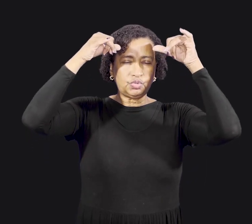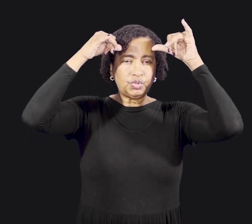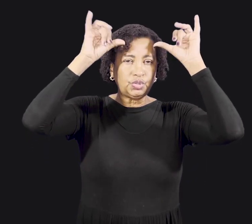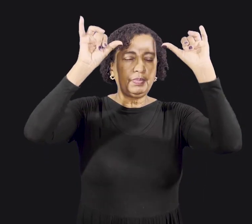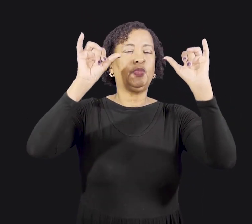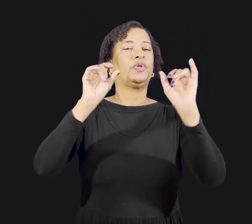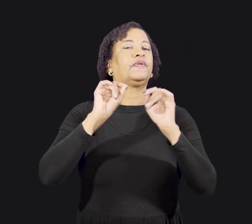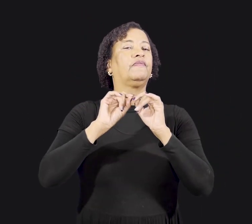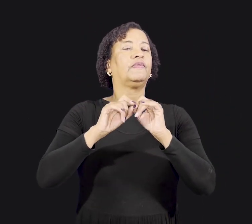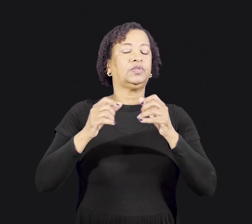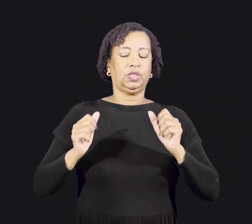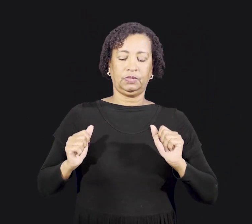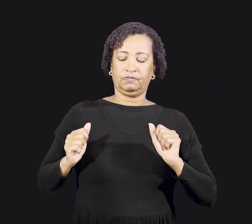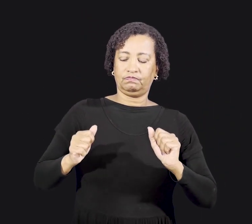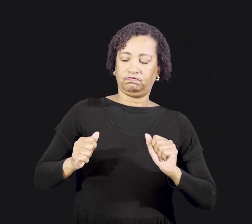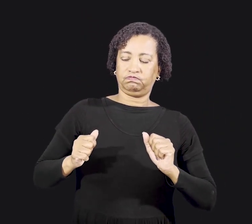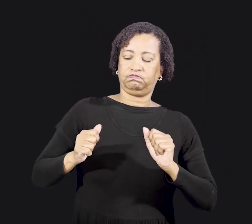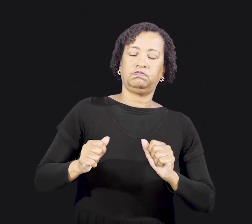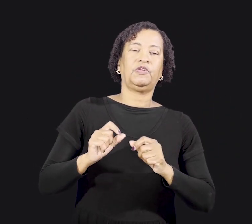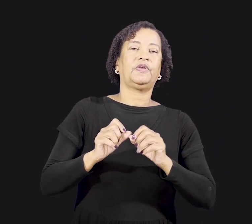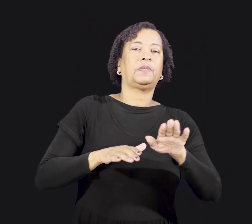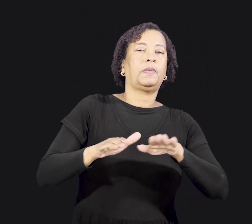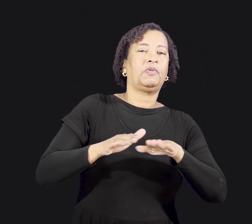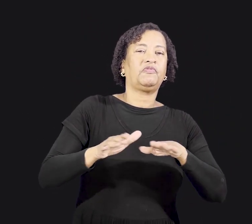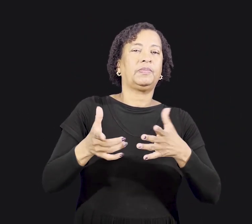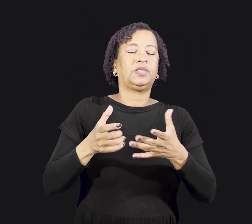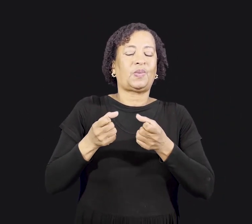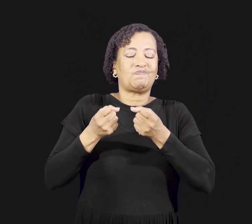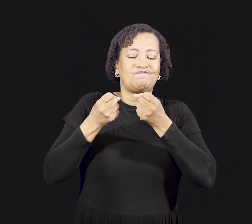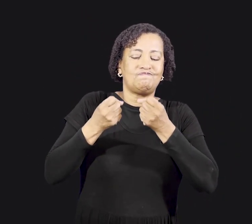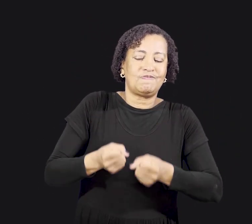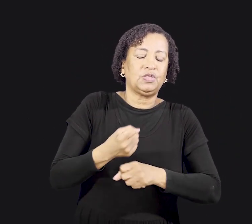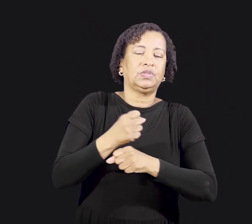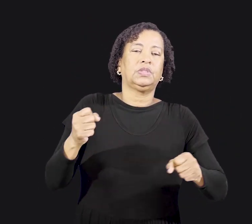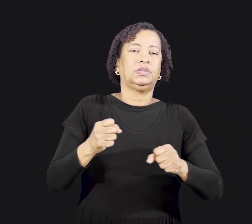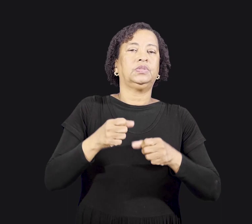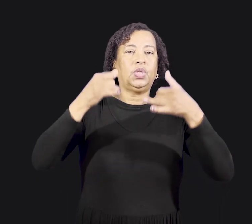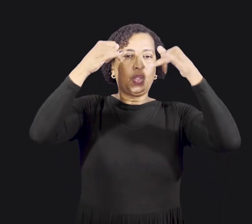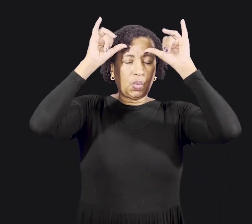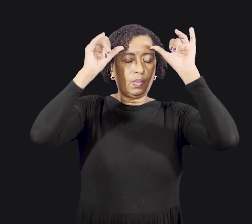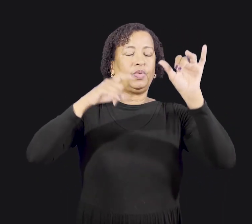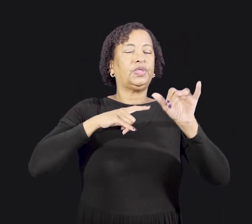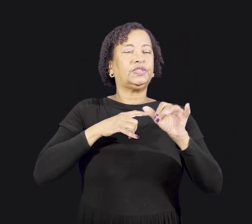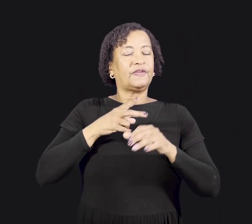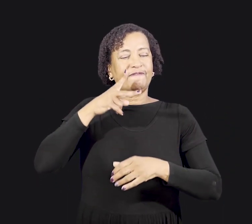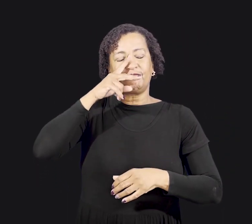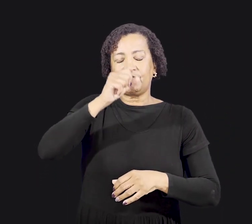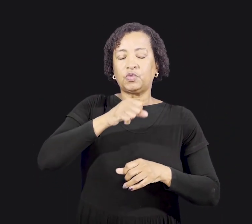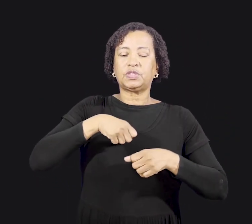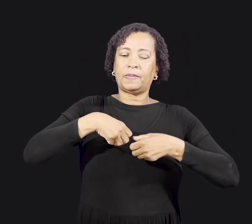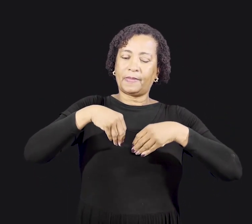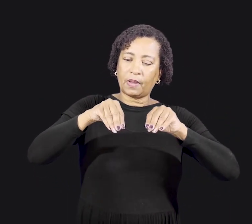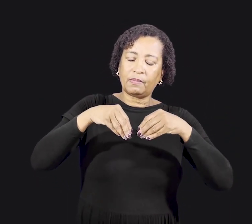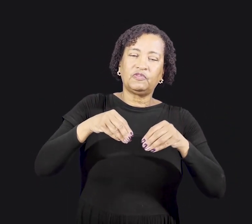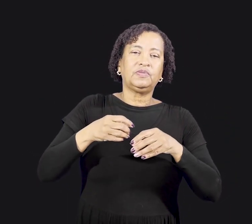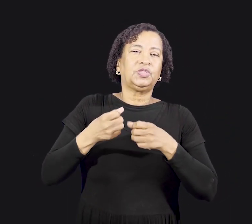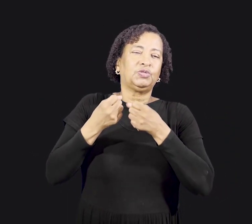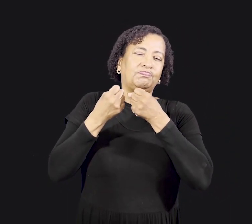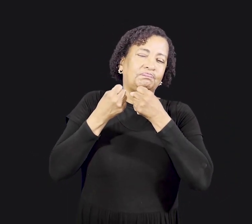para fazer um boi movimentar uma grande carga. O boi tem força para movimentar uma carga grande, mas como conseguir que